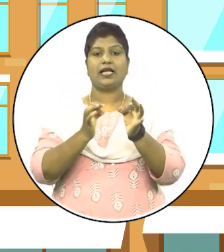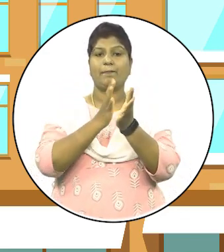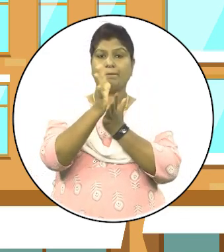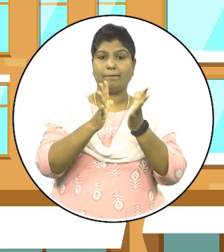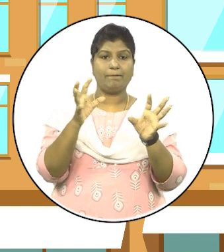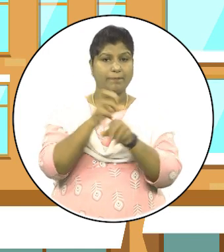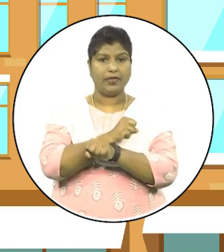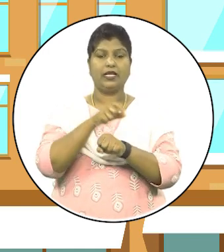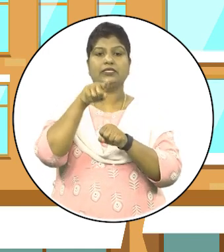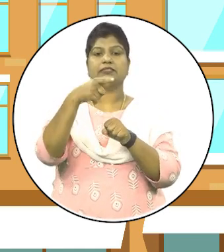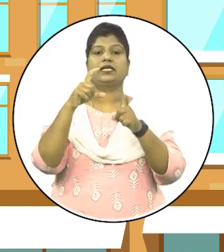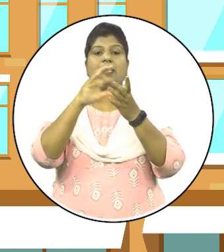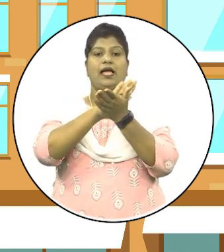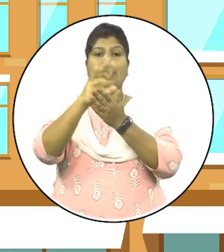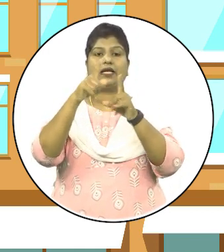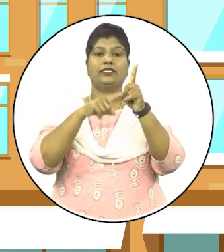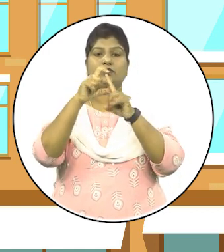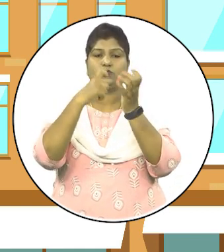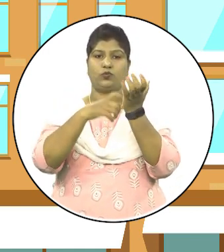असंतुलित हाइड्रोकार्बो,